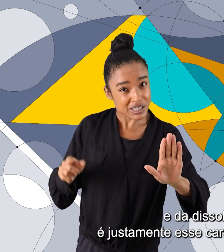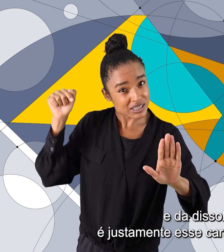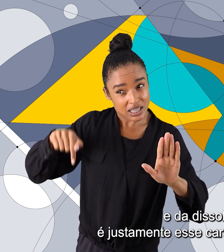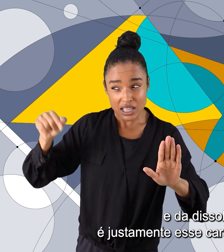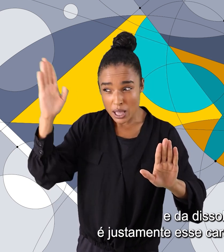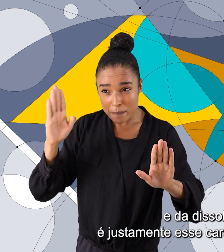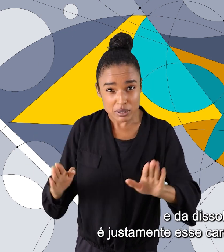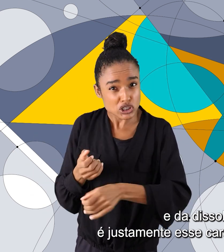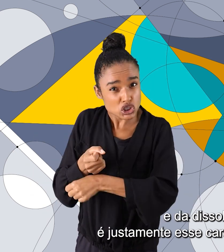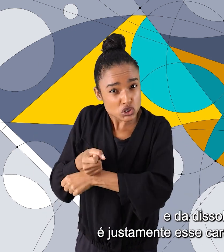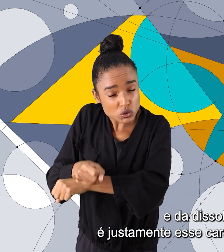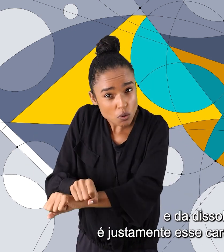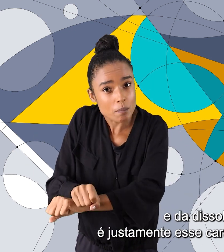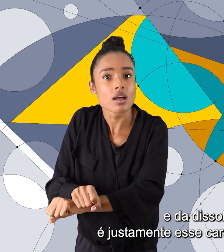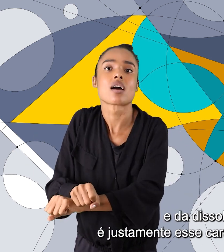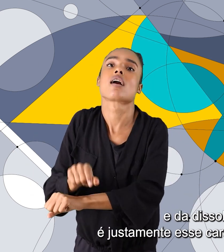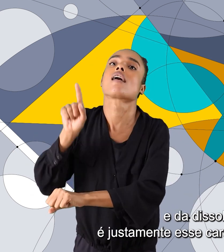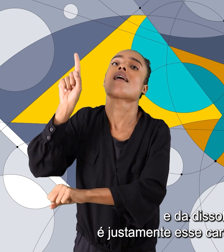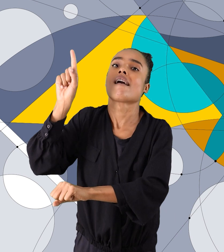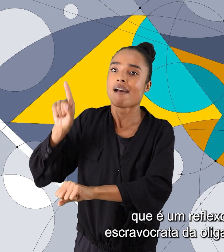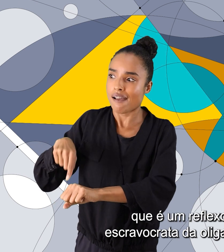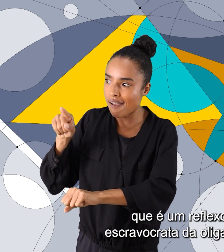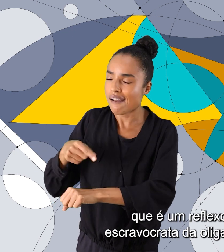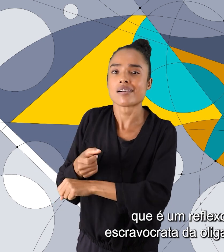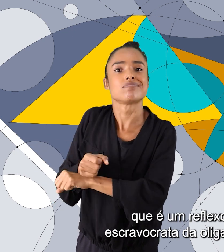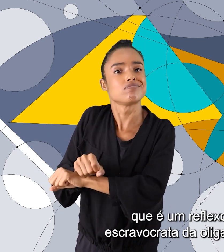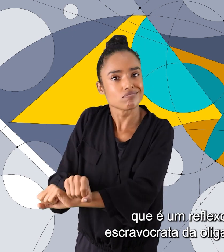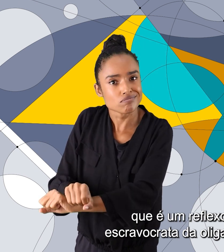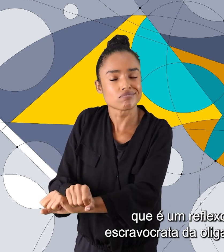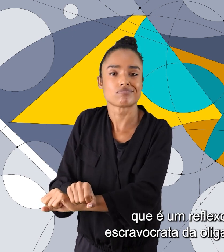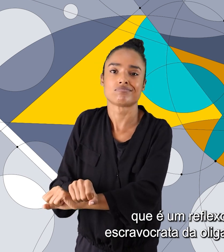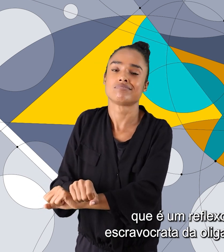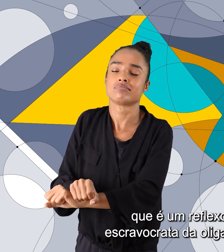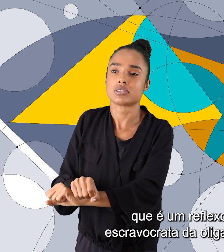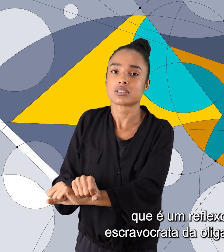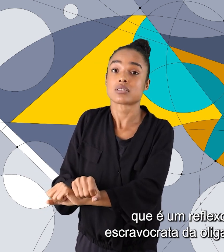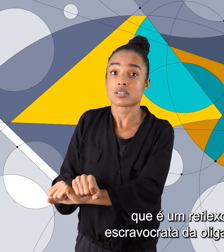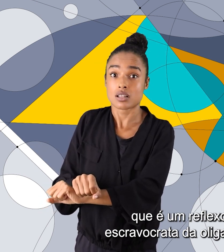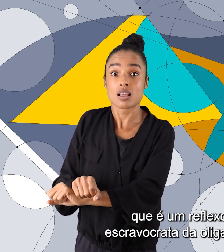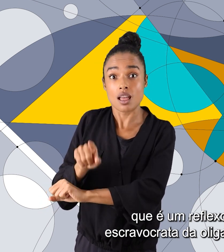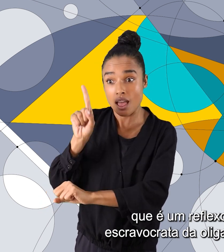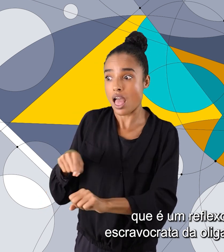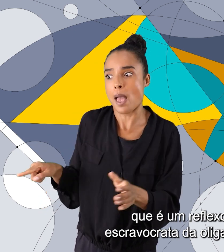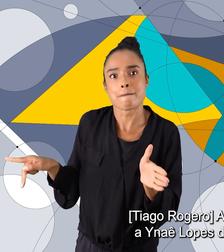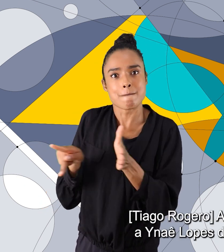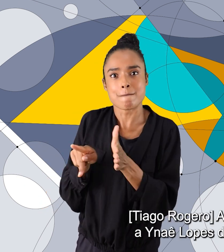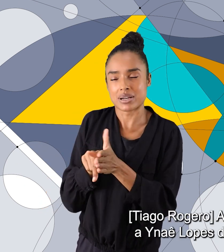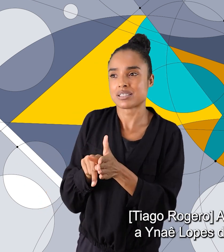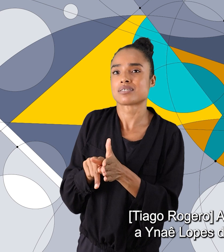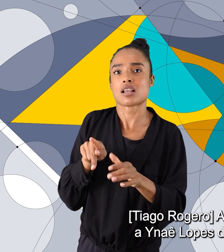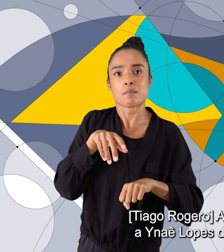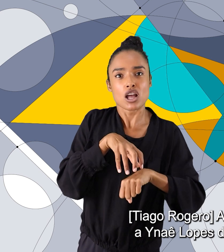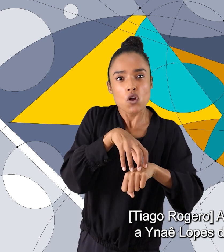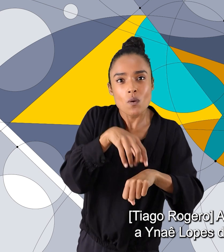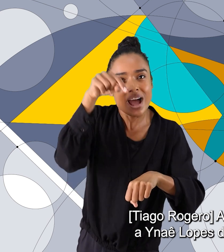e da dissolução, é justamente esse caráter escravocrata, que é um reflexo do caráter escravocrata da oligarquia brasileira. Aqui de